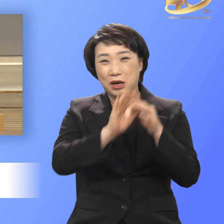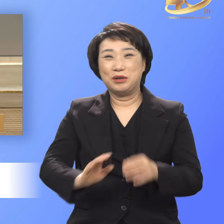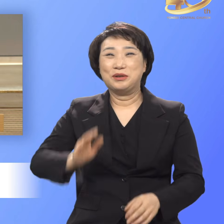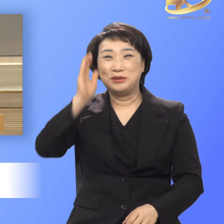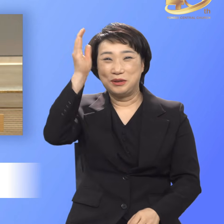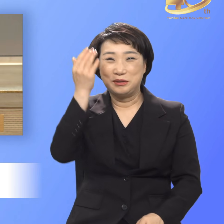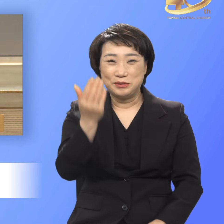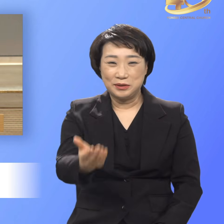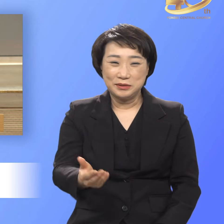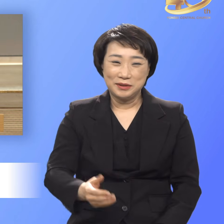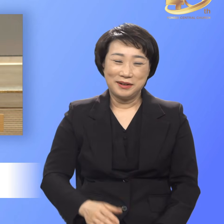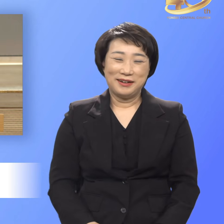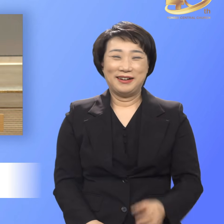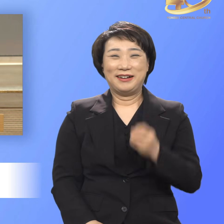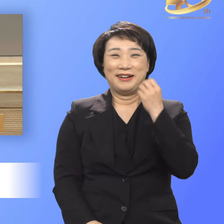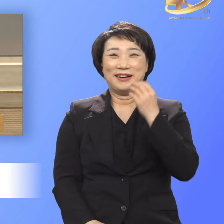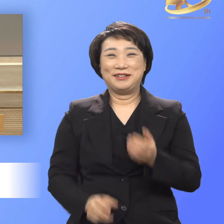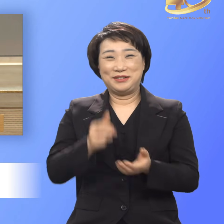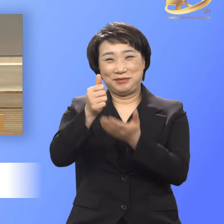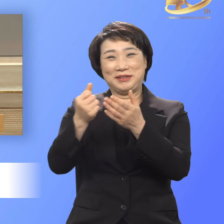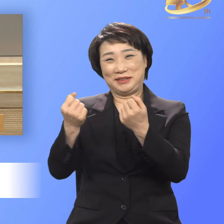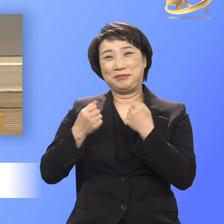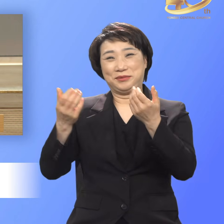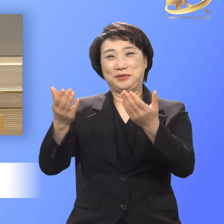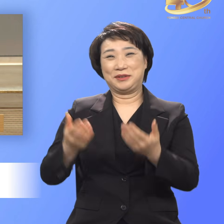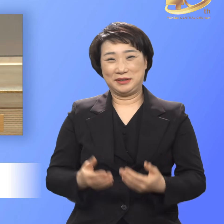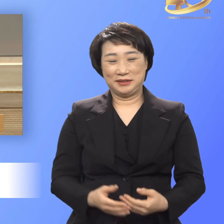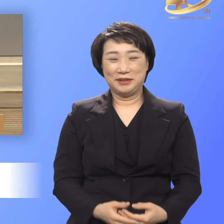했네. 주님이 힘주셨어.